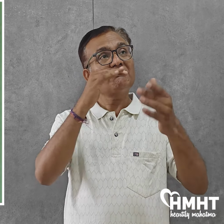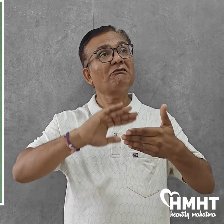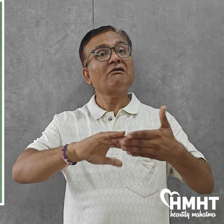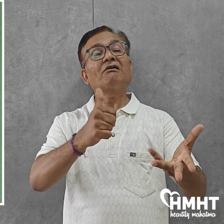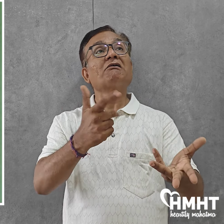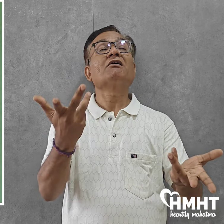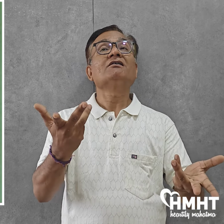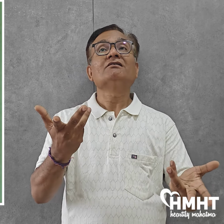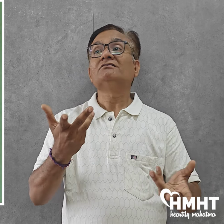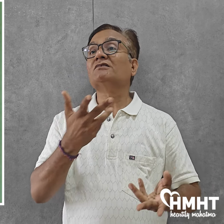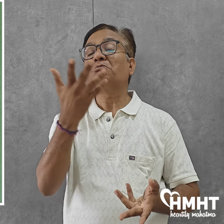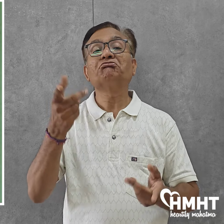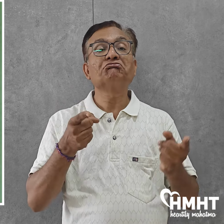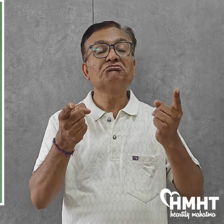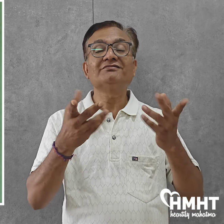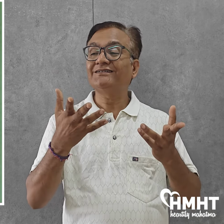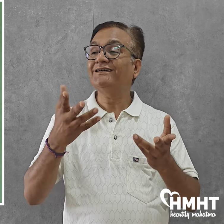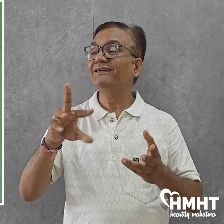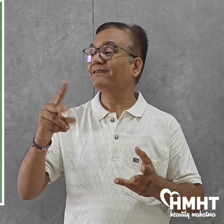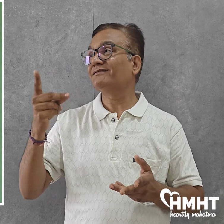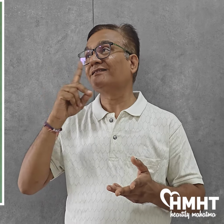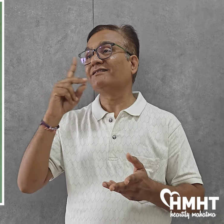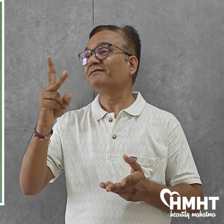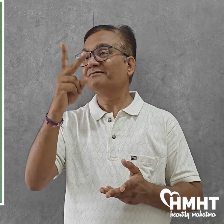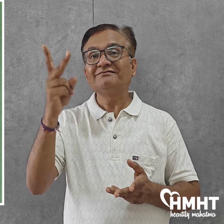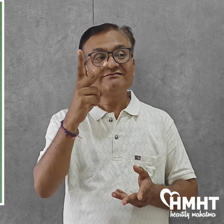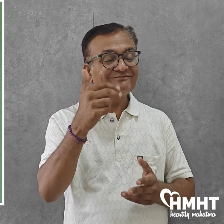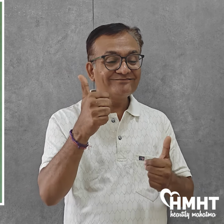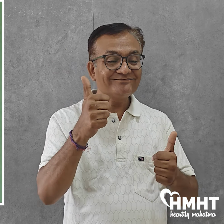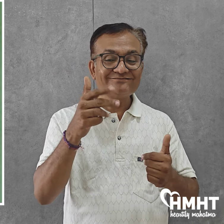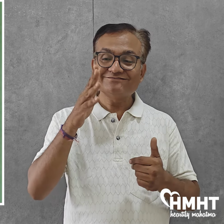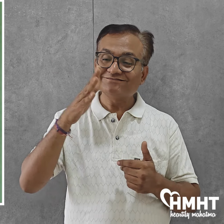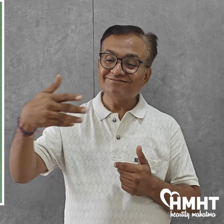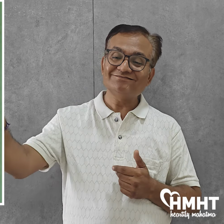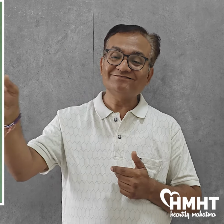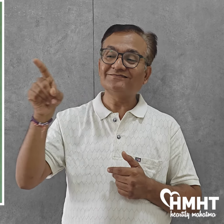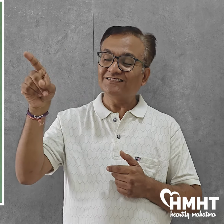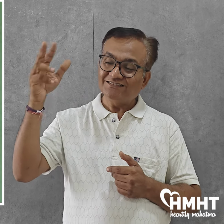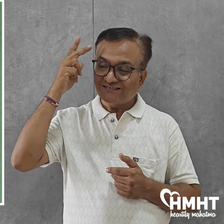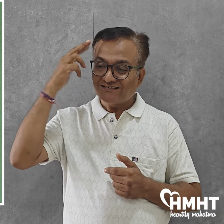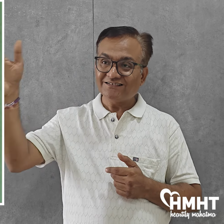રાખના. પછી બીજી વખત મળે તો ભૂલી ગયો હોય, કારણ મારી માટે ચિંતા કરે કે એની ચિંતા કરે.